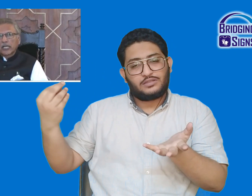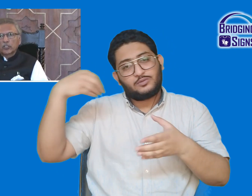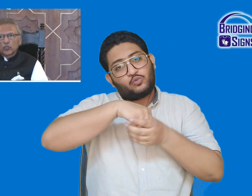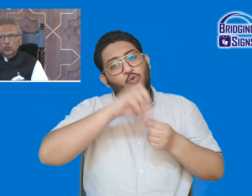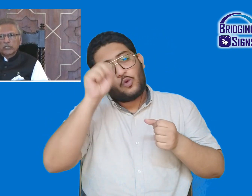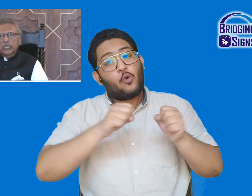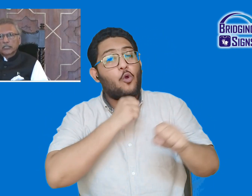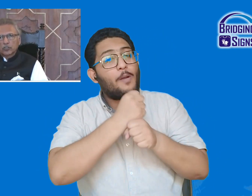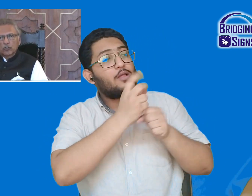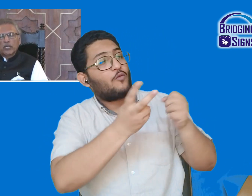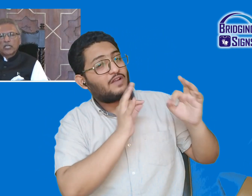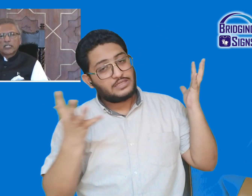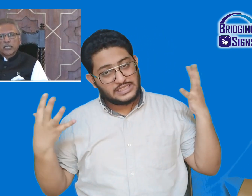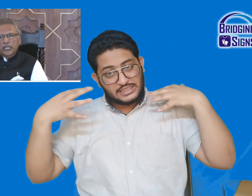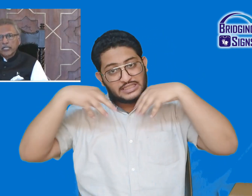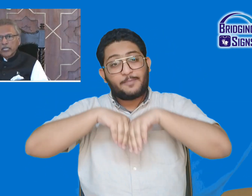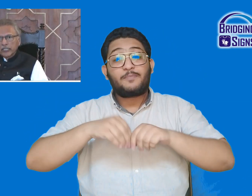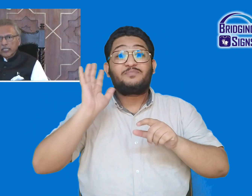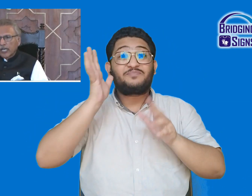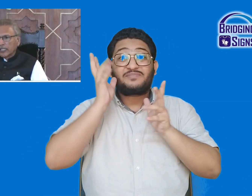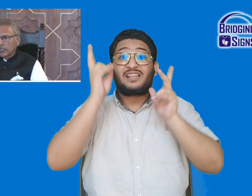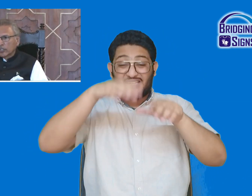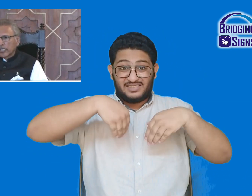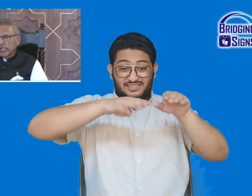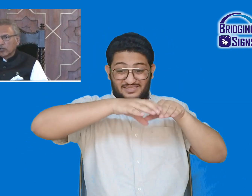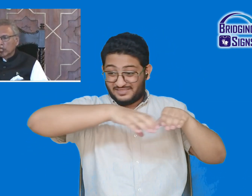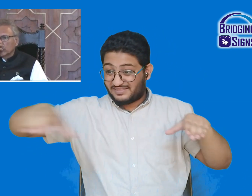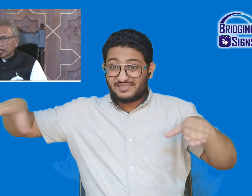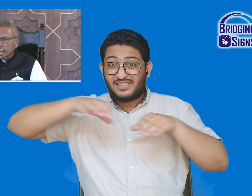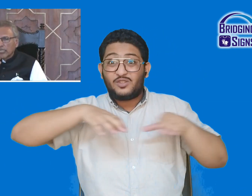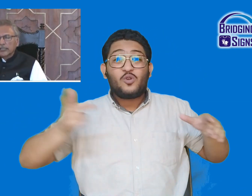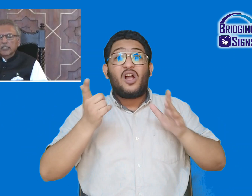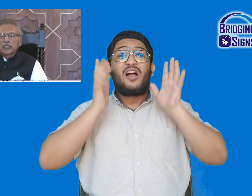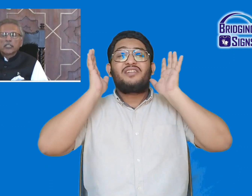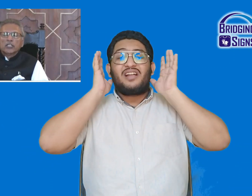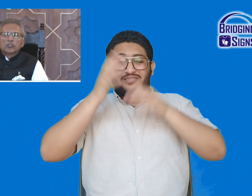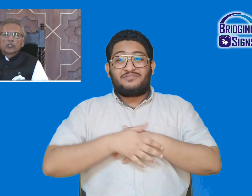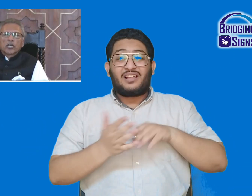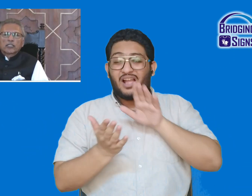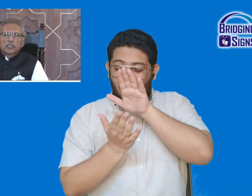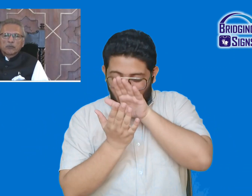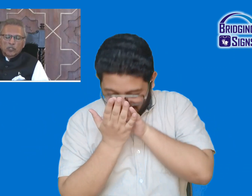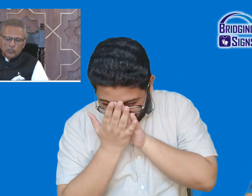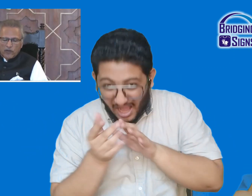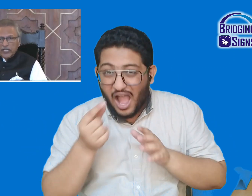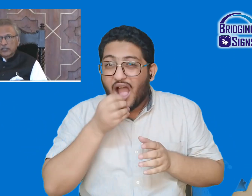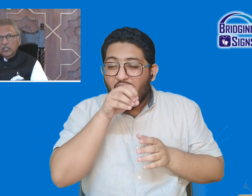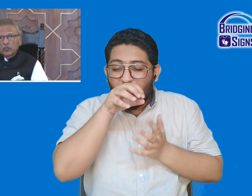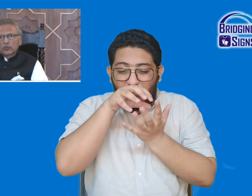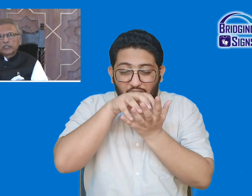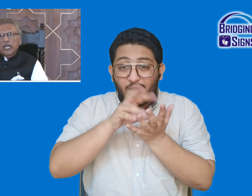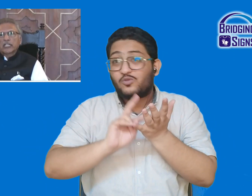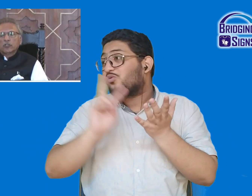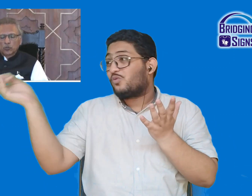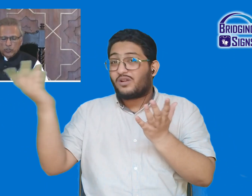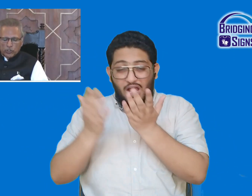لیا جا رہا ہے، اور جو حکومت چاہتی ہے اس کو ملا لیا جا رہا ہے کہ قالین اور دری نہ ہو، کیونکہ سانس کے ذریعے جو جراثیم اور جو وائرس